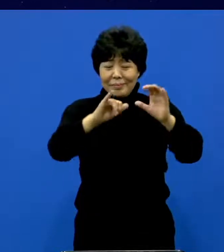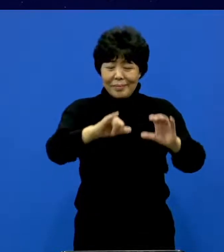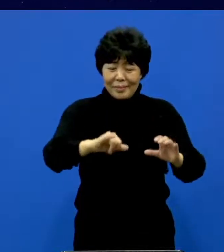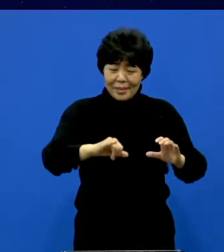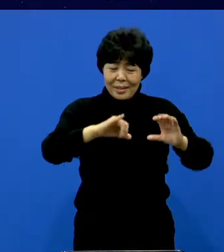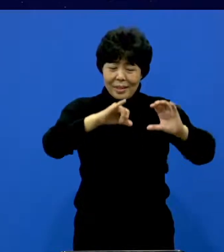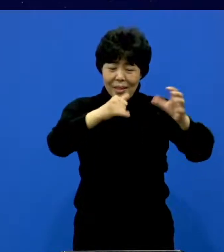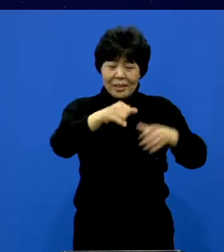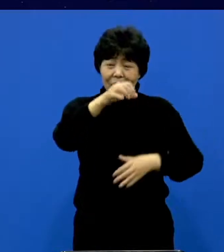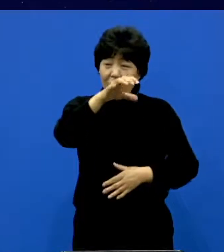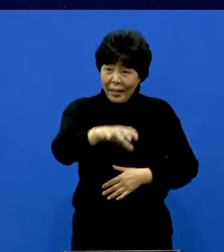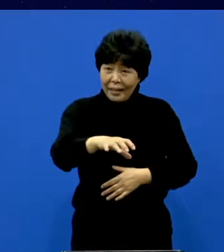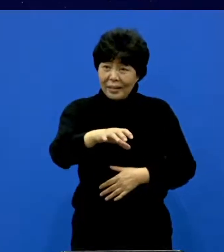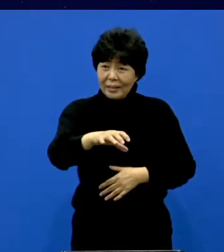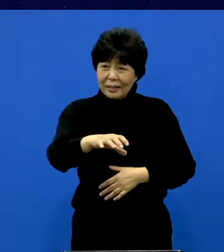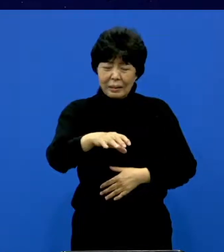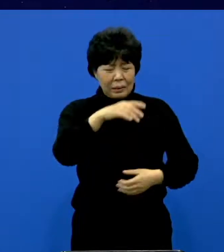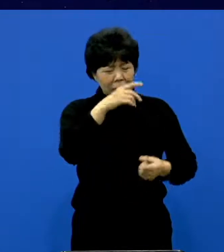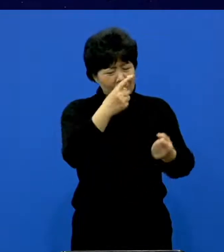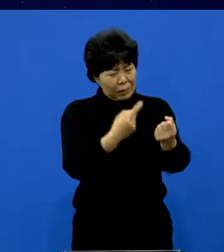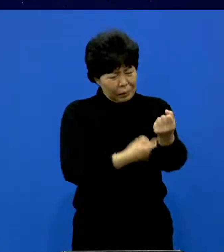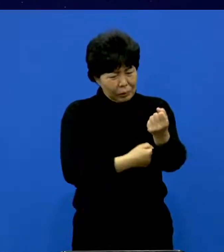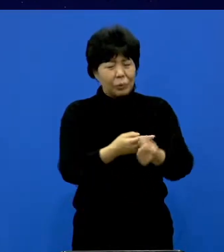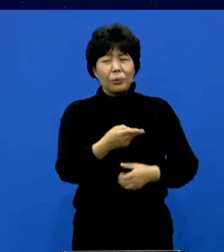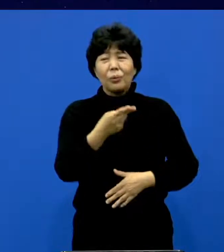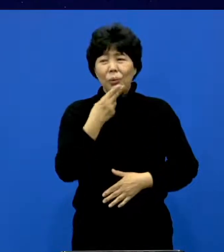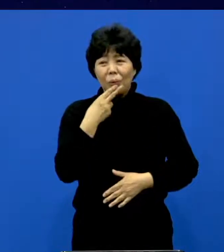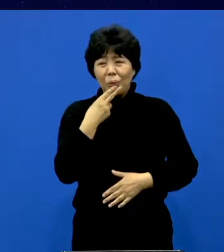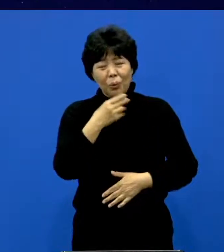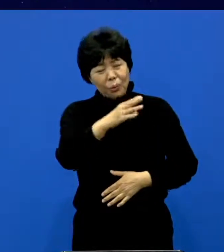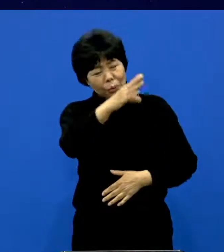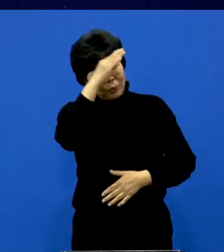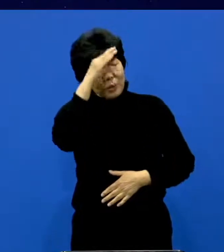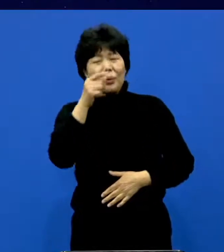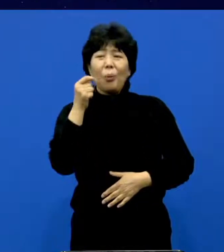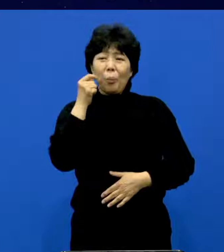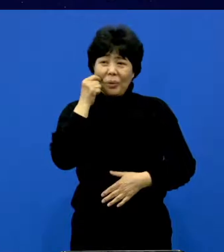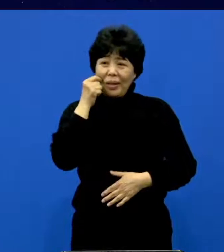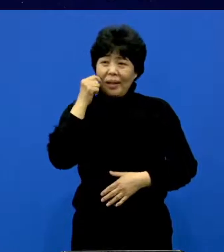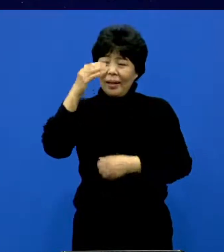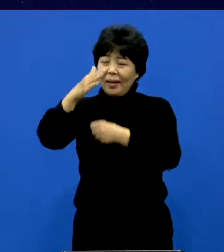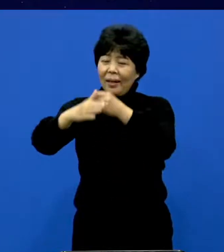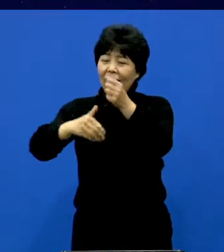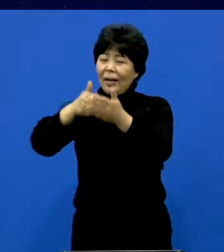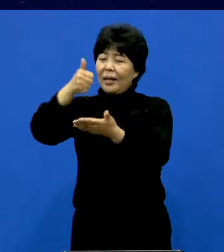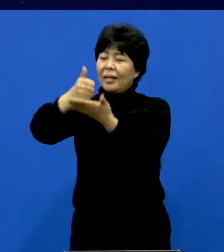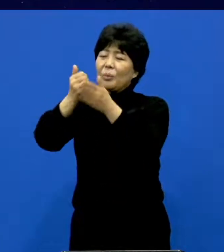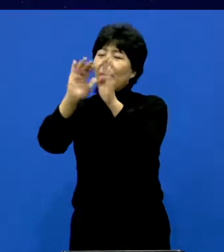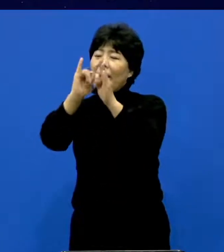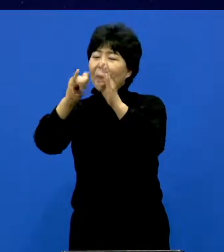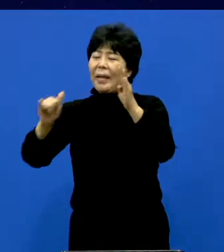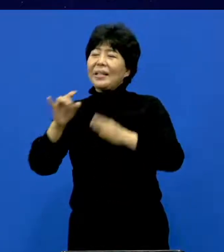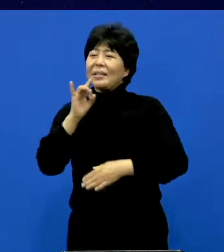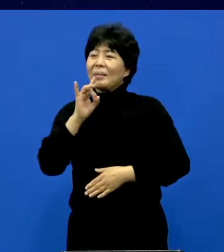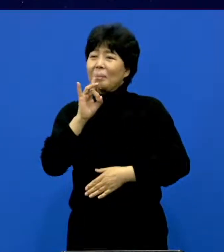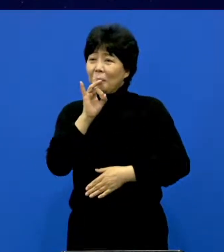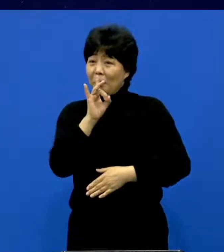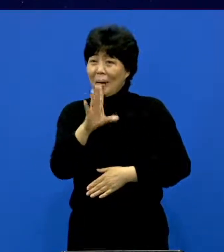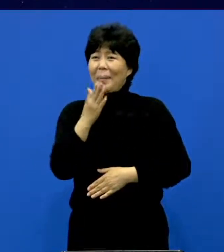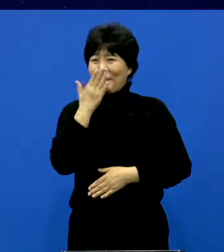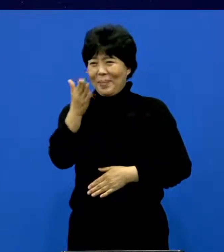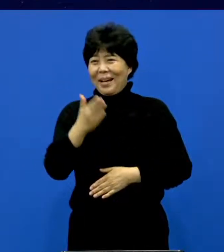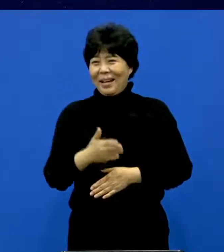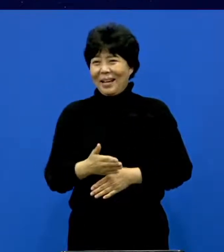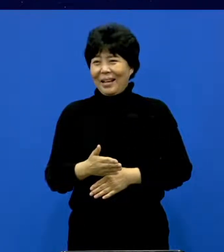없고 흉내제처럼 낼 수 없고 볼 수도 없는 하나님의 백성들만 세상 가운데서 나타낼 수